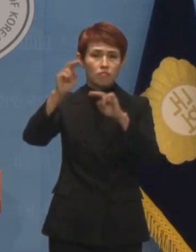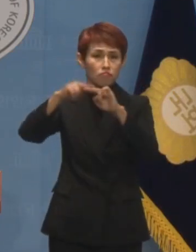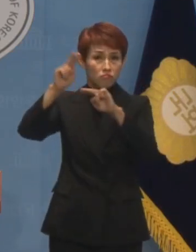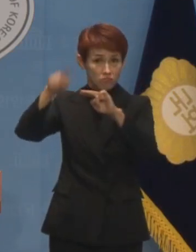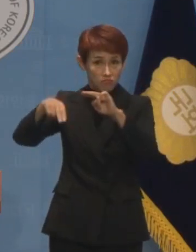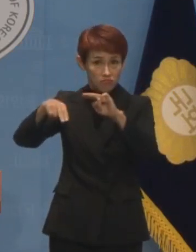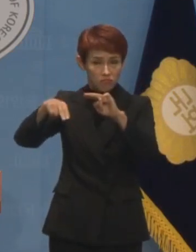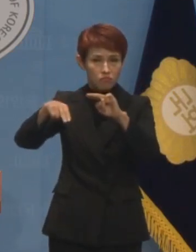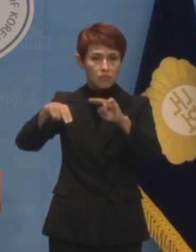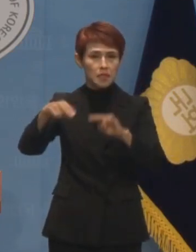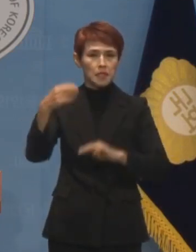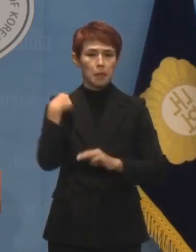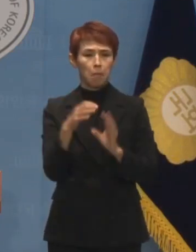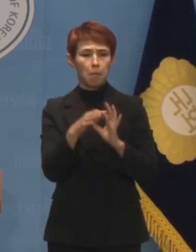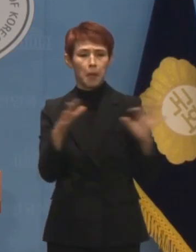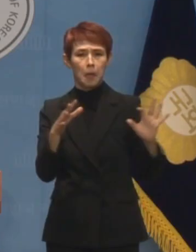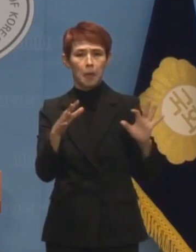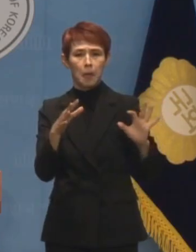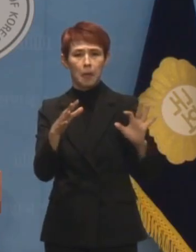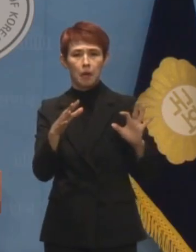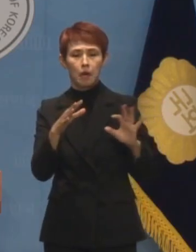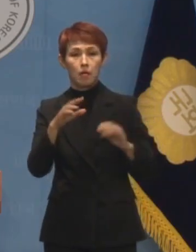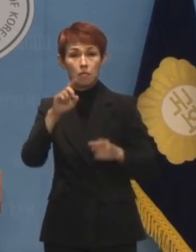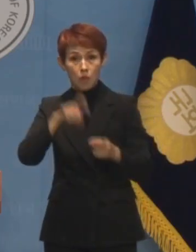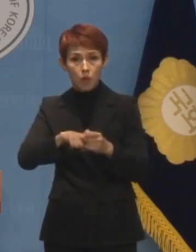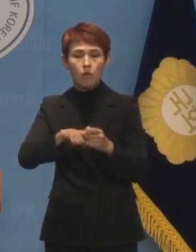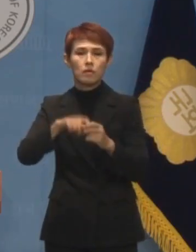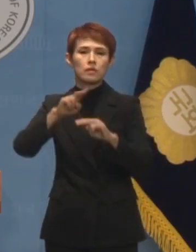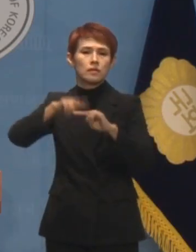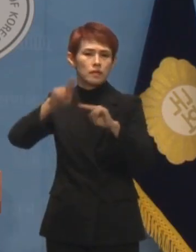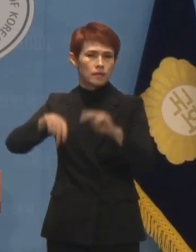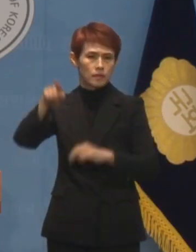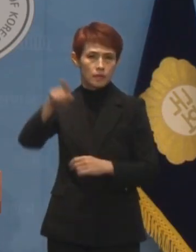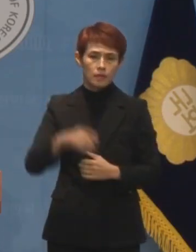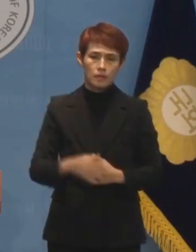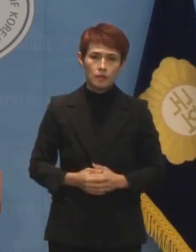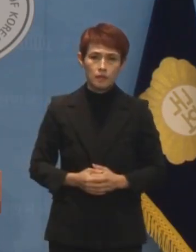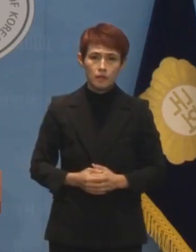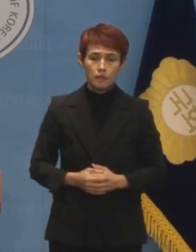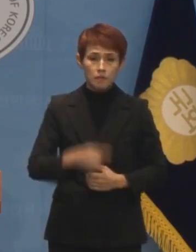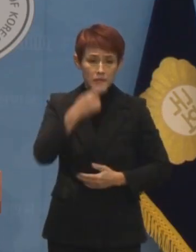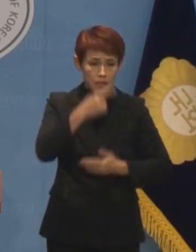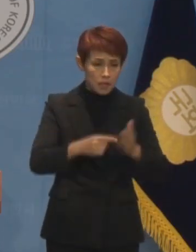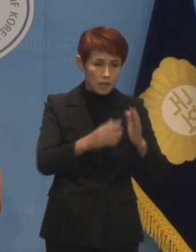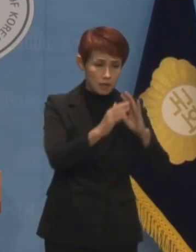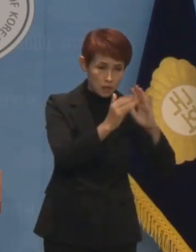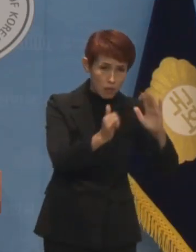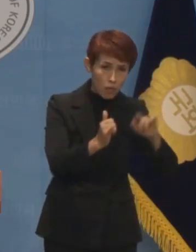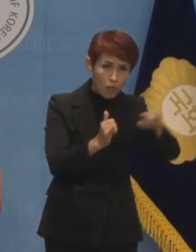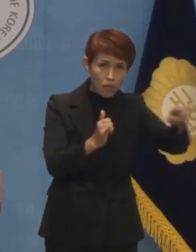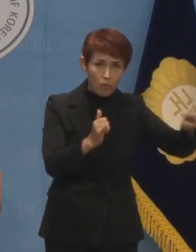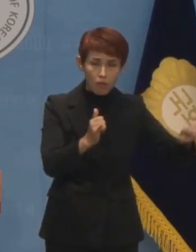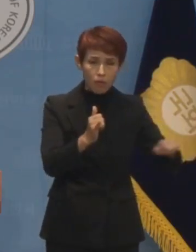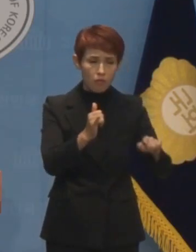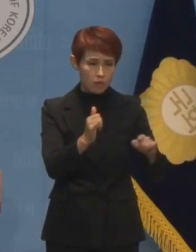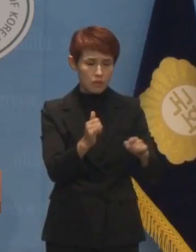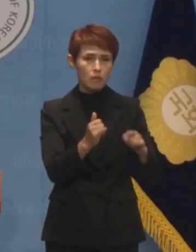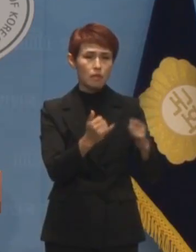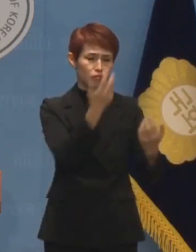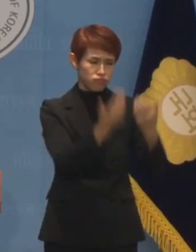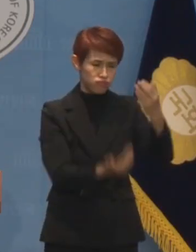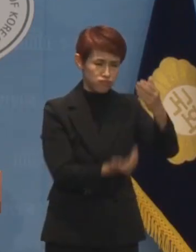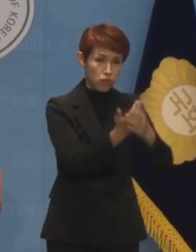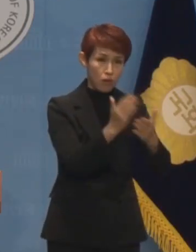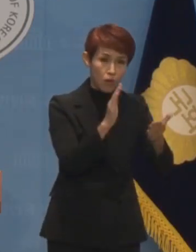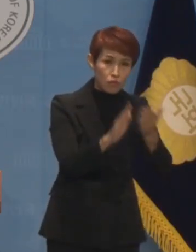책임을 회피하려는 얄팍한 수작으로 보입니다. 이에 결국 피해자 가족들은 참사가 발생한 지